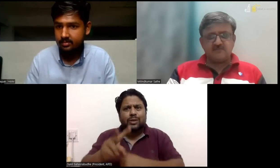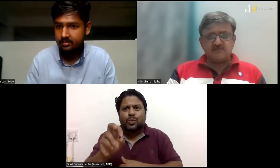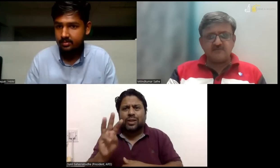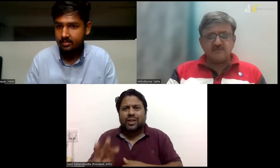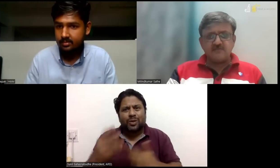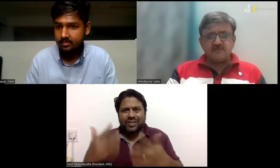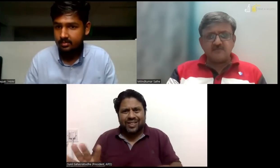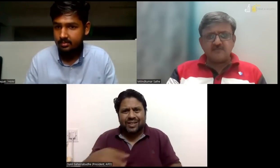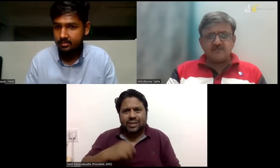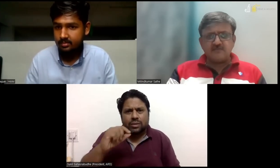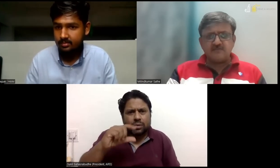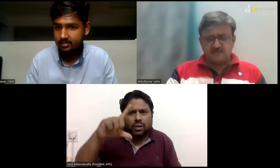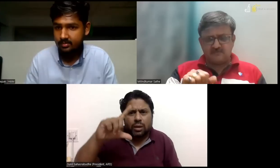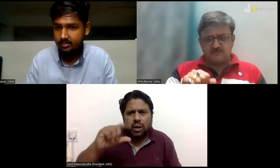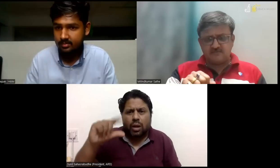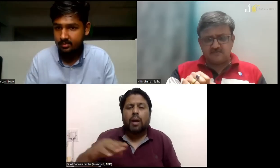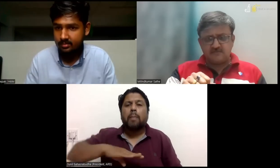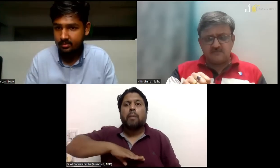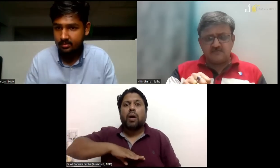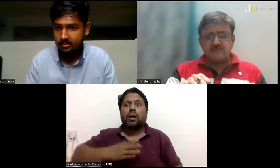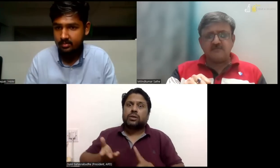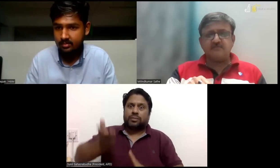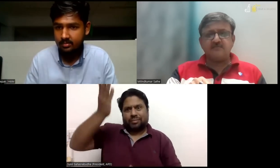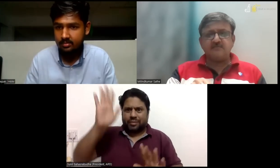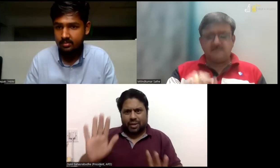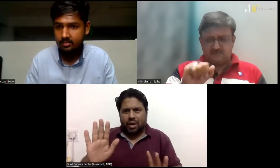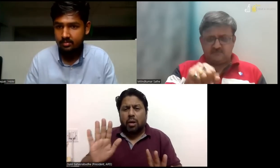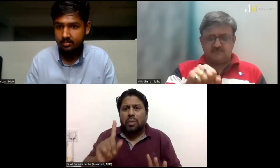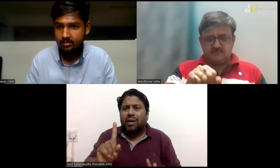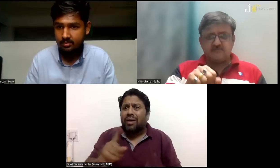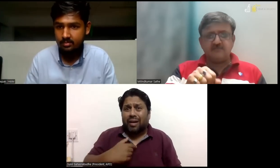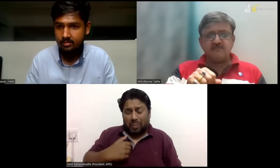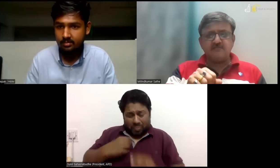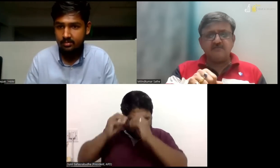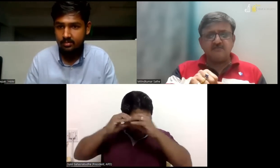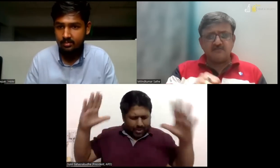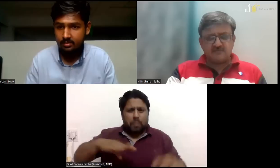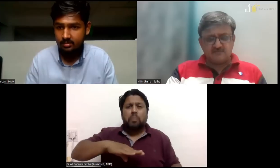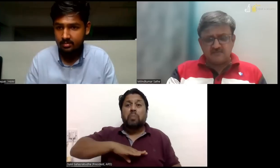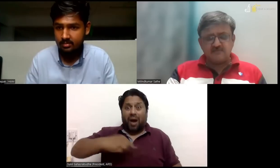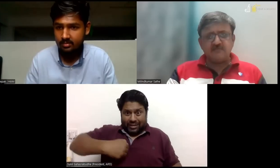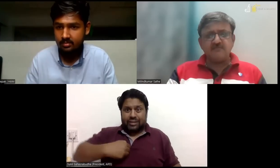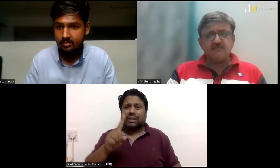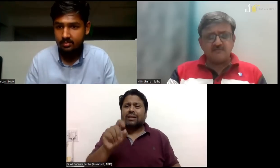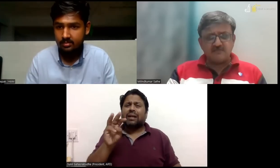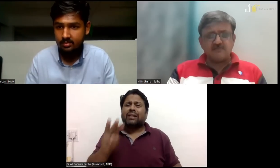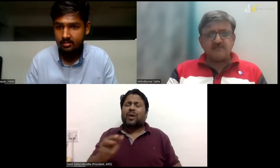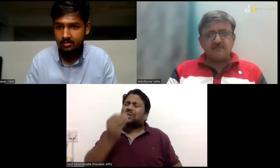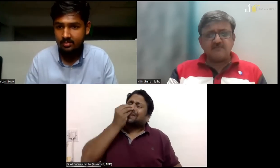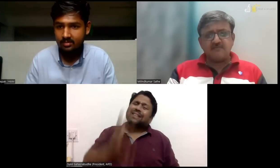ये तो छह का पुत्रों के लिए बहुत ही छोटा से है। क्या हो गया यार? देखो ना बहुत छोटा है लेकिन यार छह का